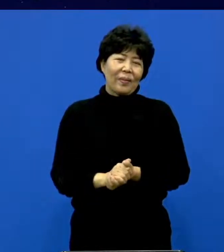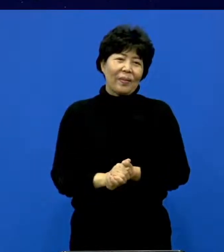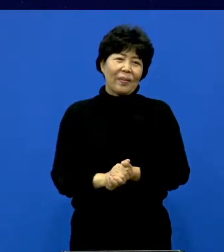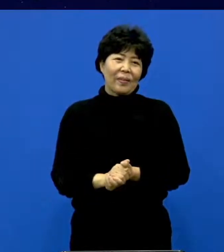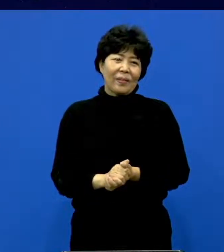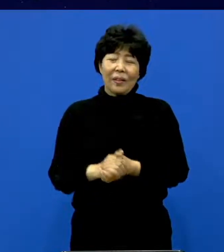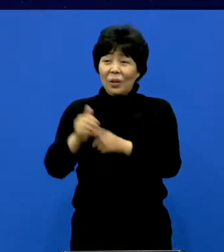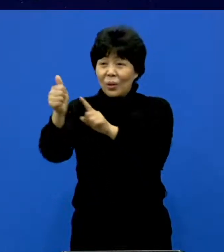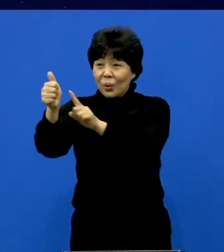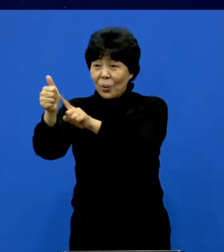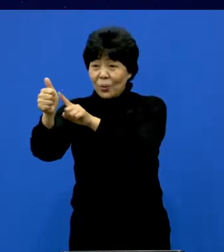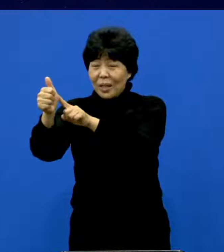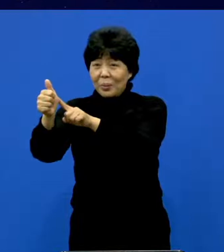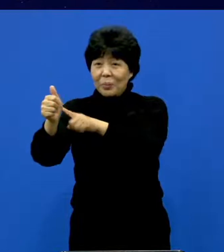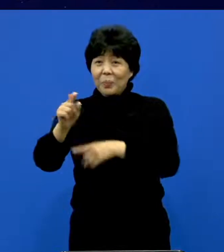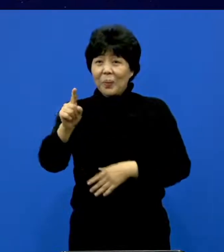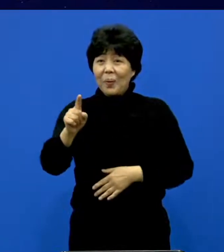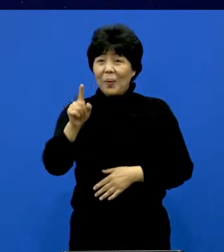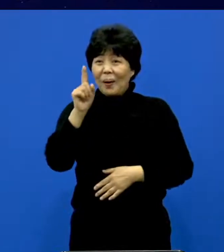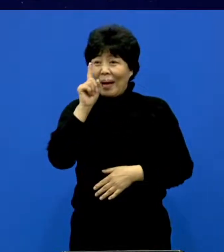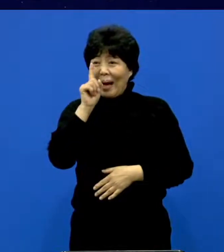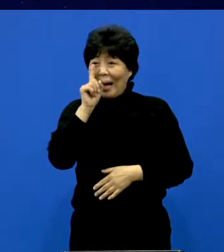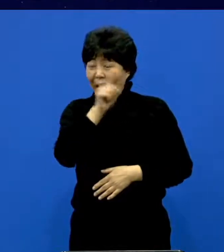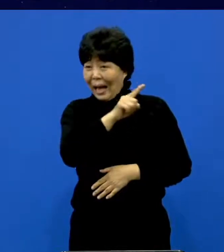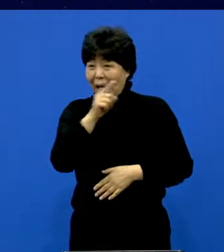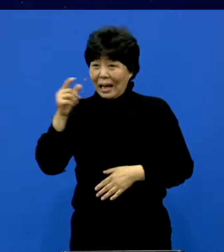요셉은 악이 기승을 부리지 않고